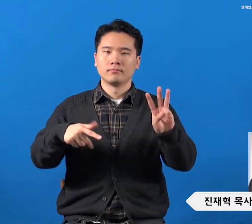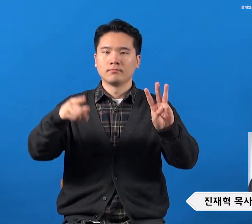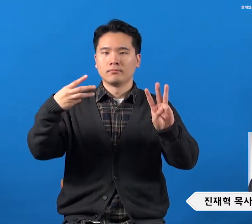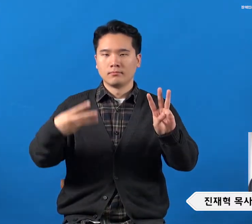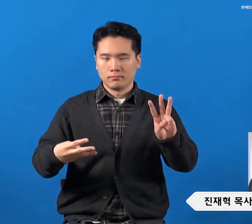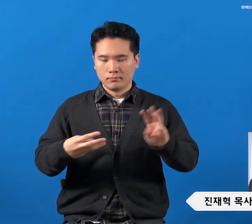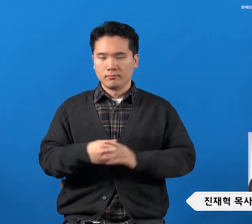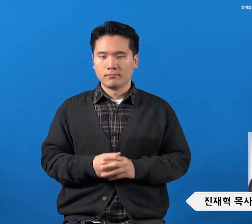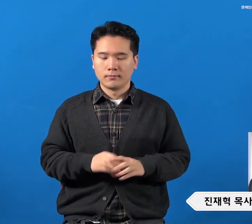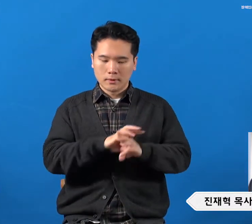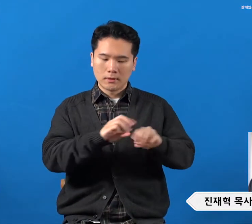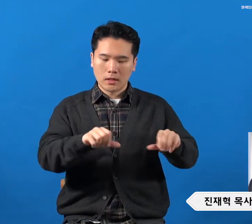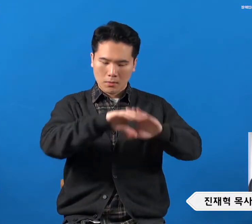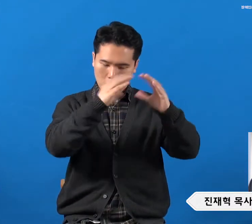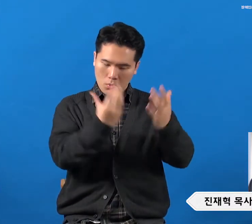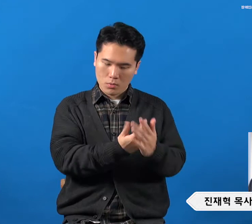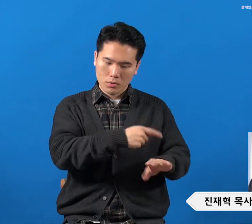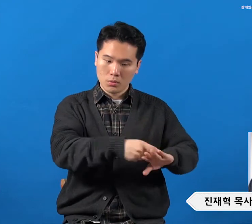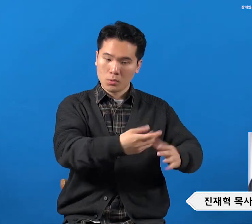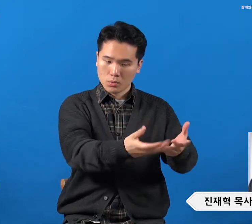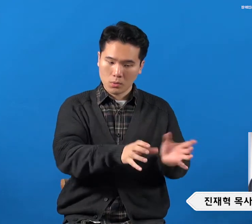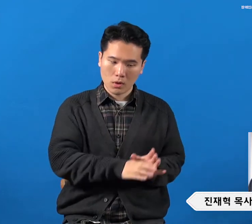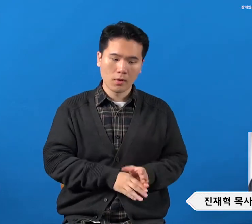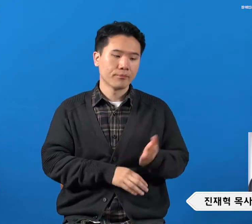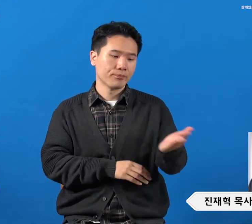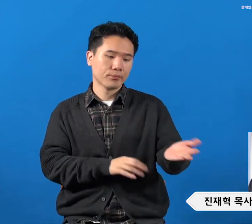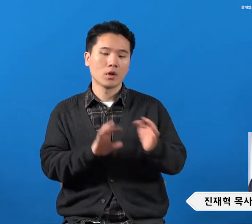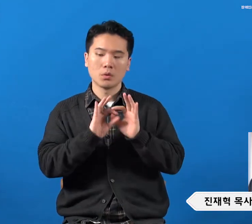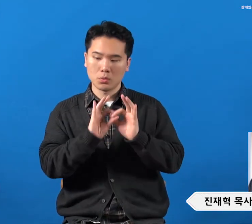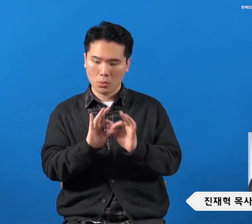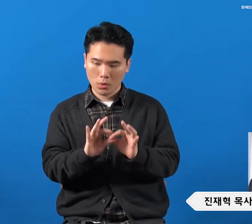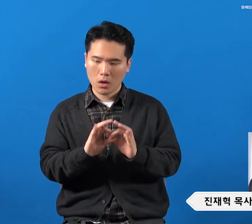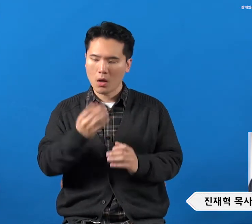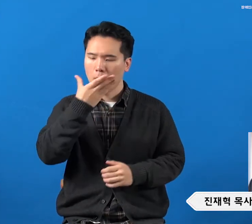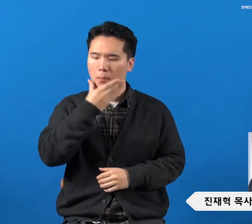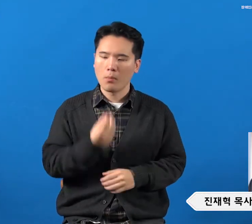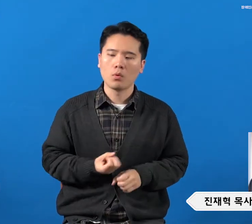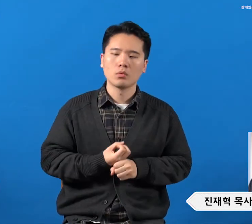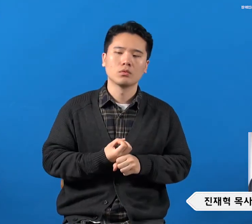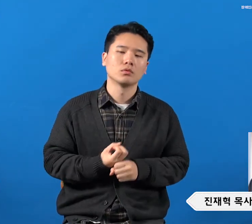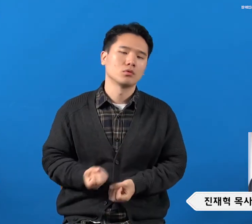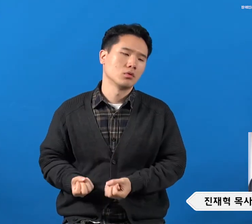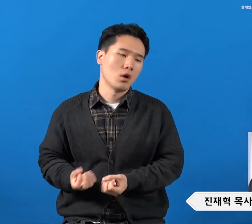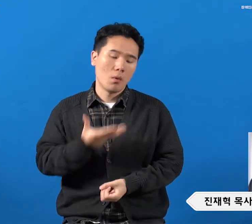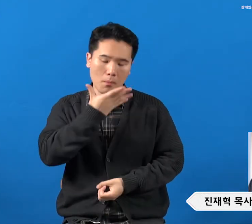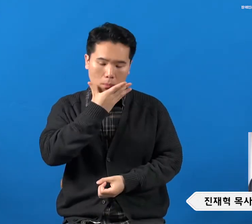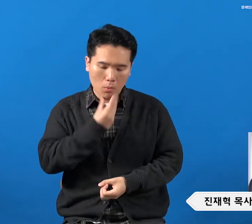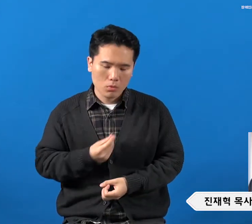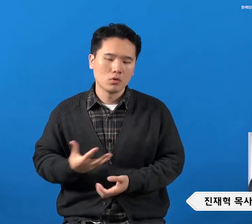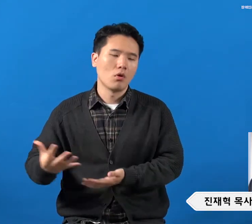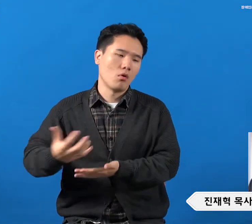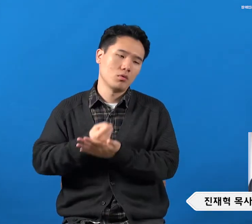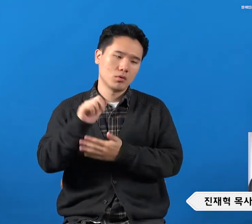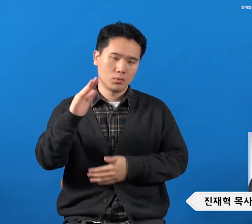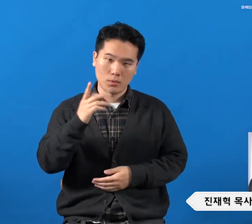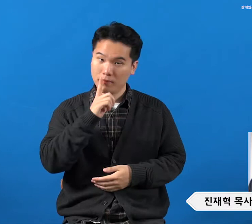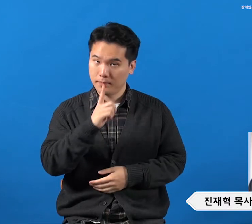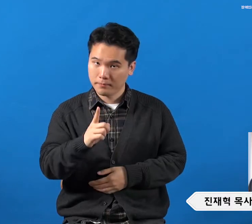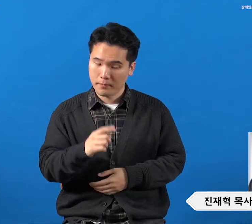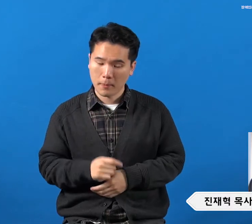3절입니다. 땅의 모든 족속이 너로 말미암아 복을 얻을 것이라 하신지라.